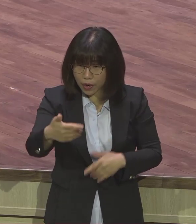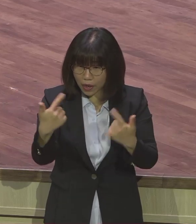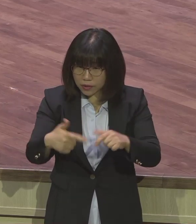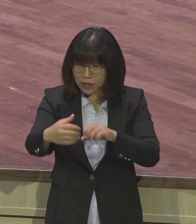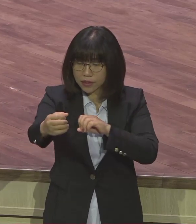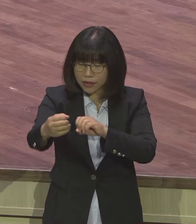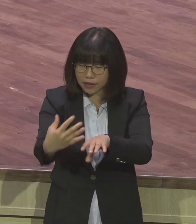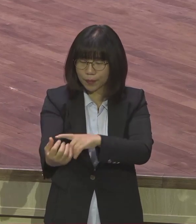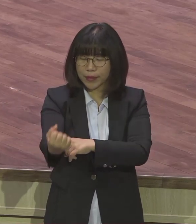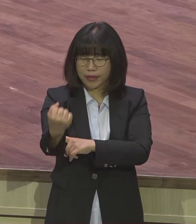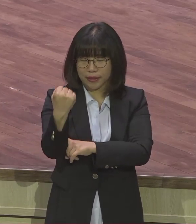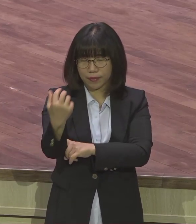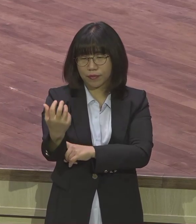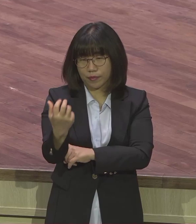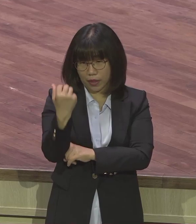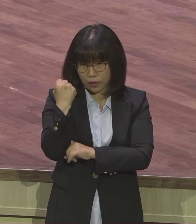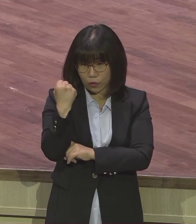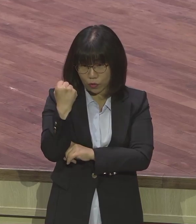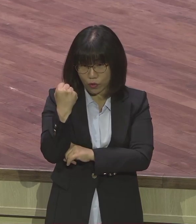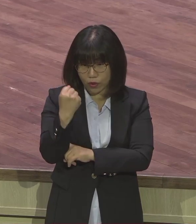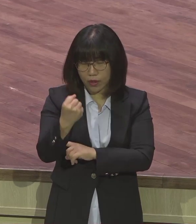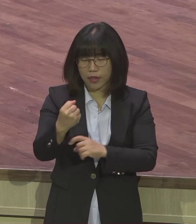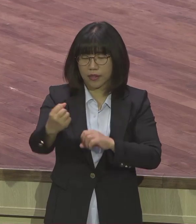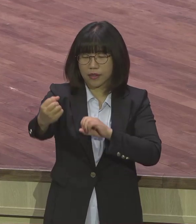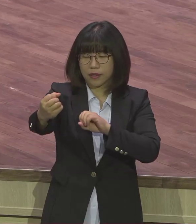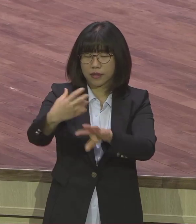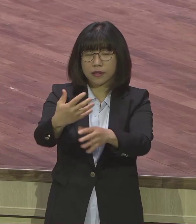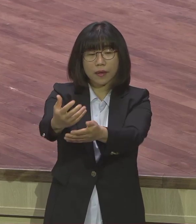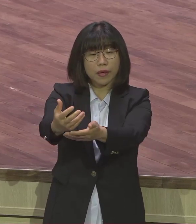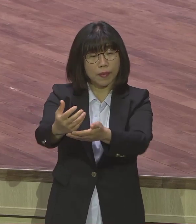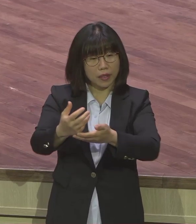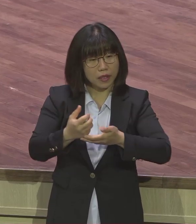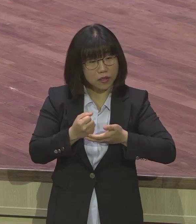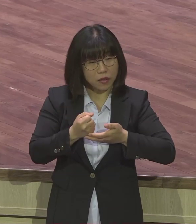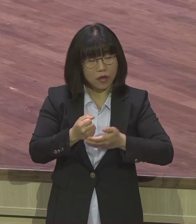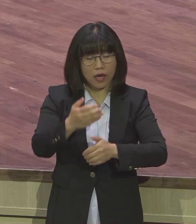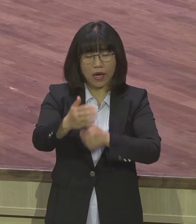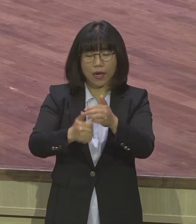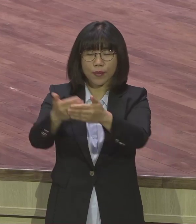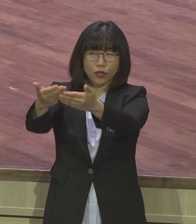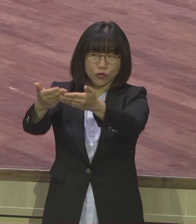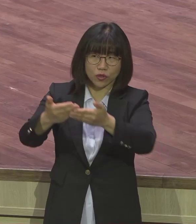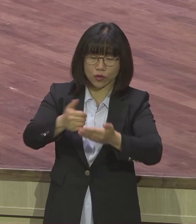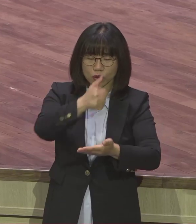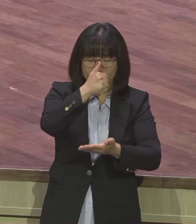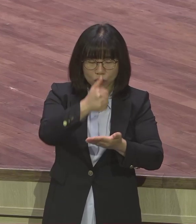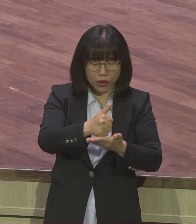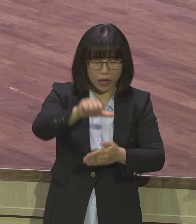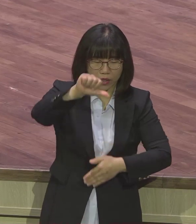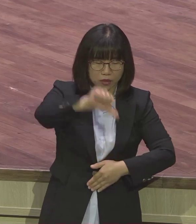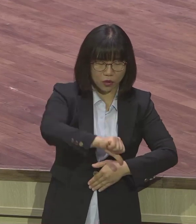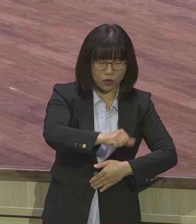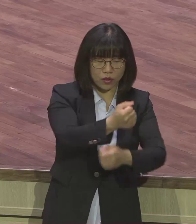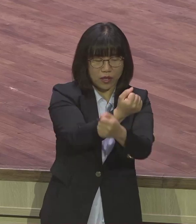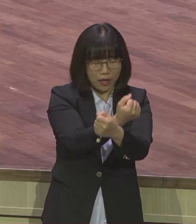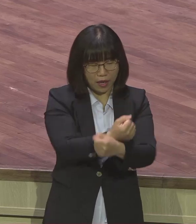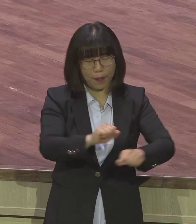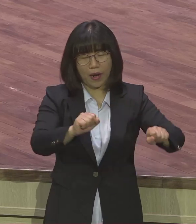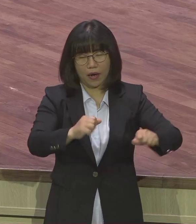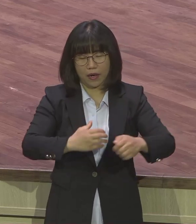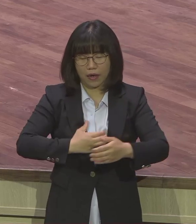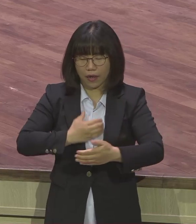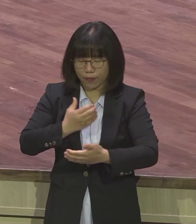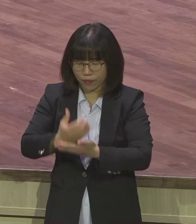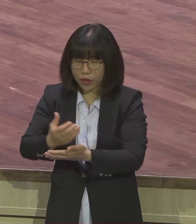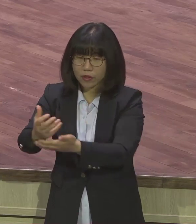힘을 얻고 여러분 자신이 응답을 받고 모든 이 죄에서 저주에서 해방된 감격을